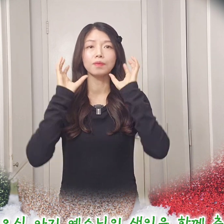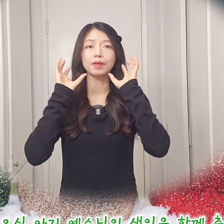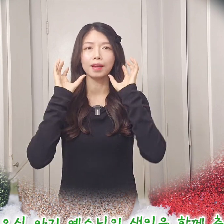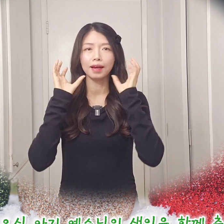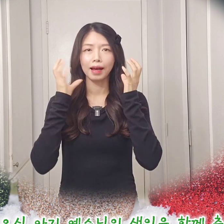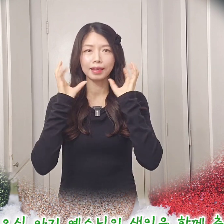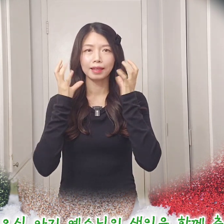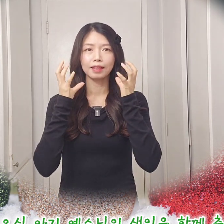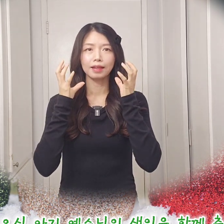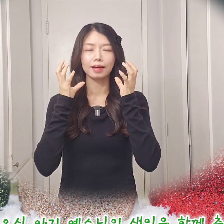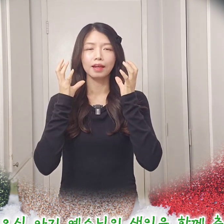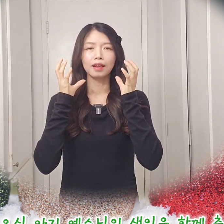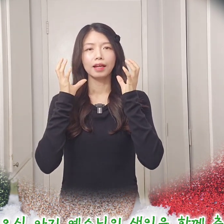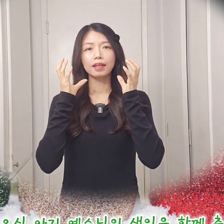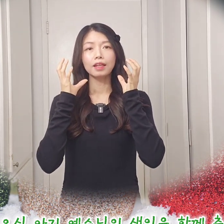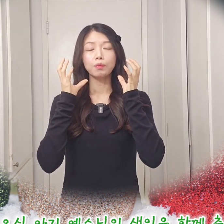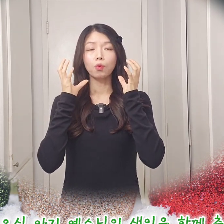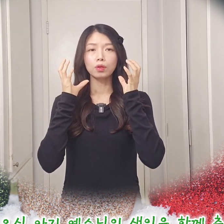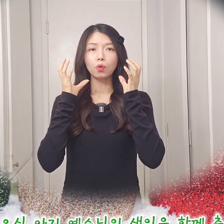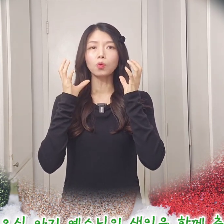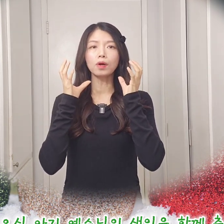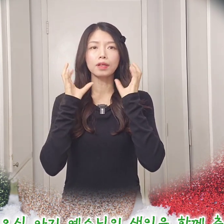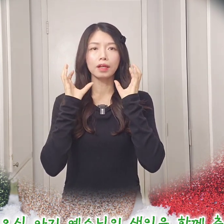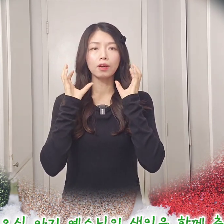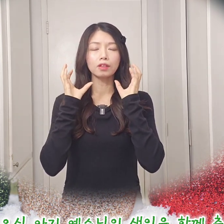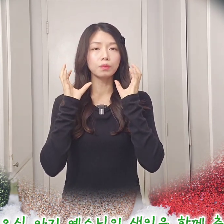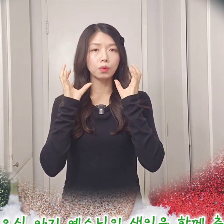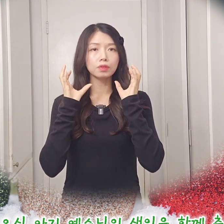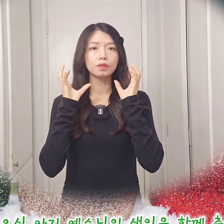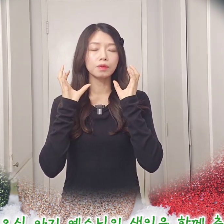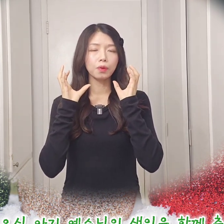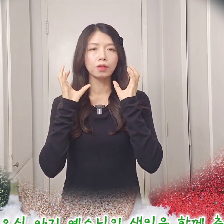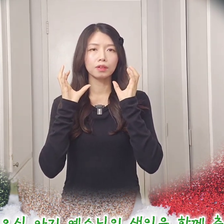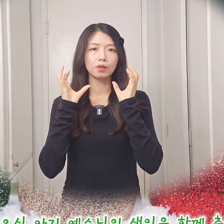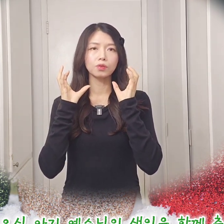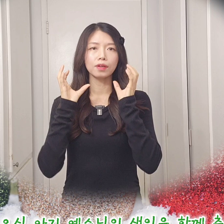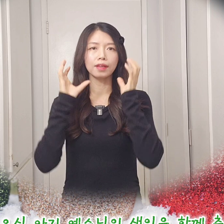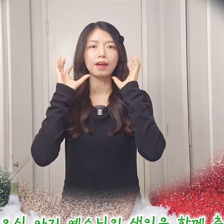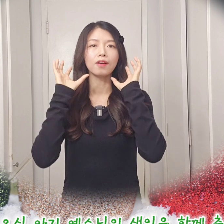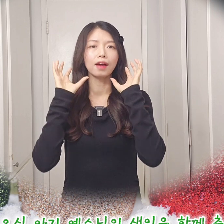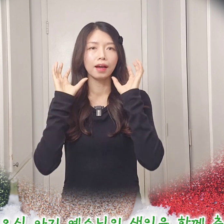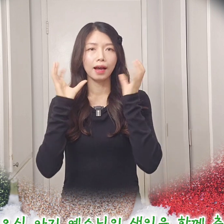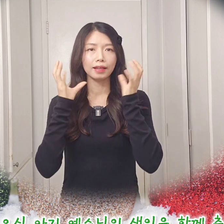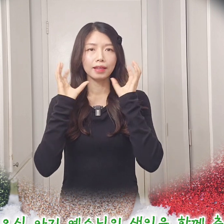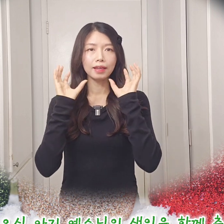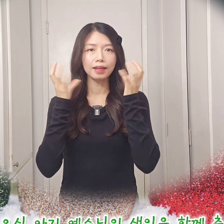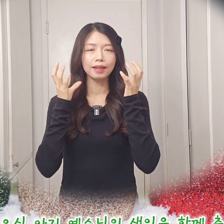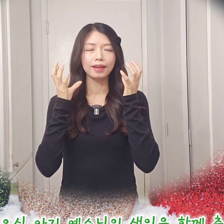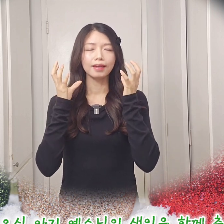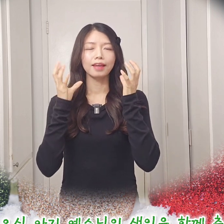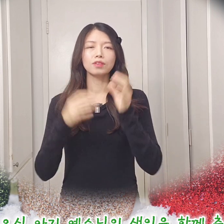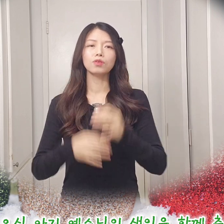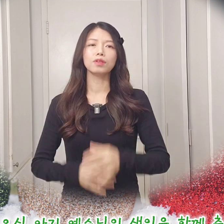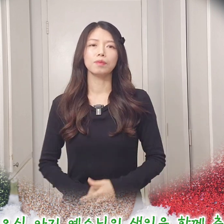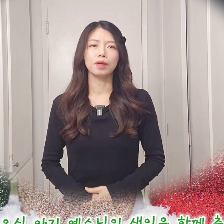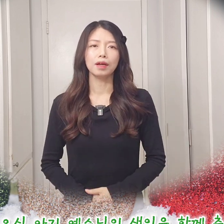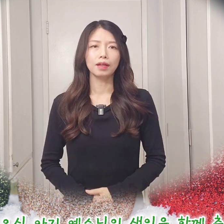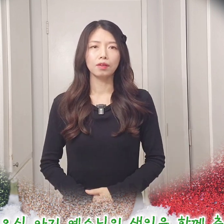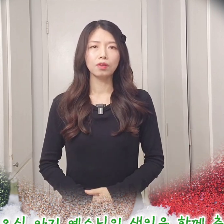됩니다. 아기. 아기들이 볼이 통통하잖아요. 그 모습을 표현한 그런 수어인데요. 아기, 예수님.